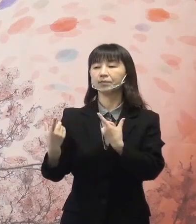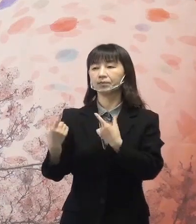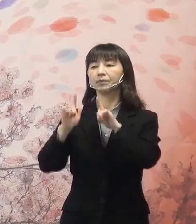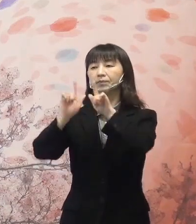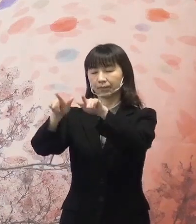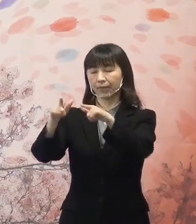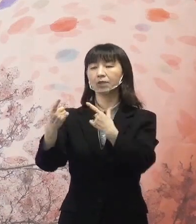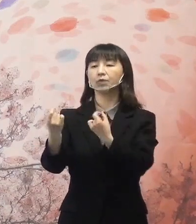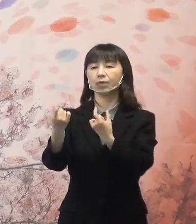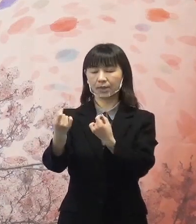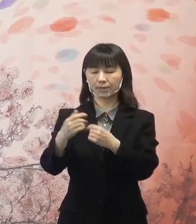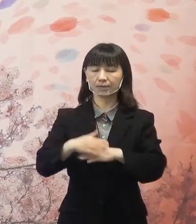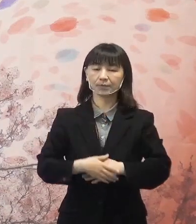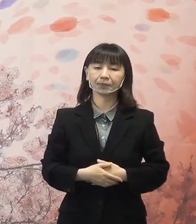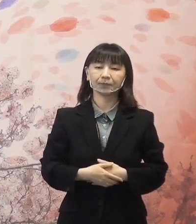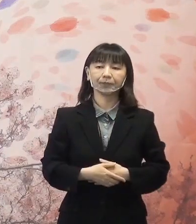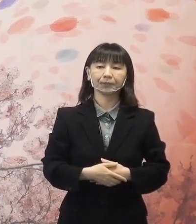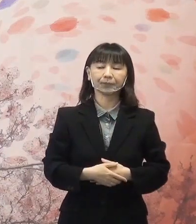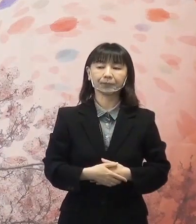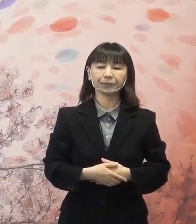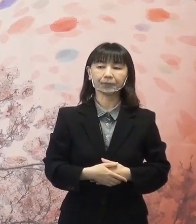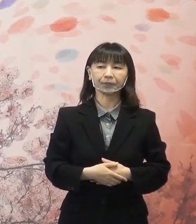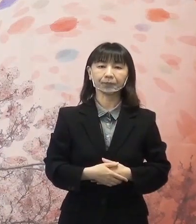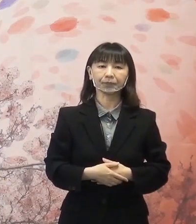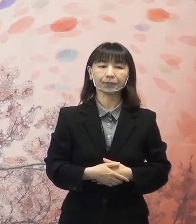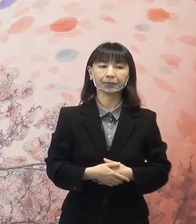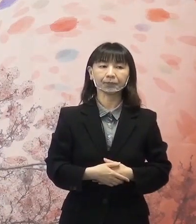います。 承知しました。 ありがとうございます。